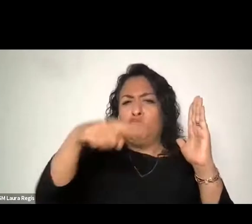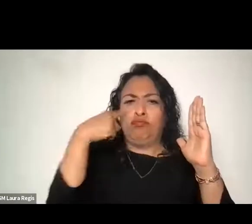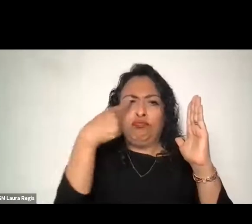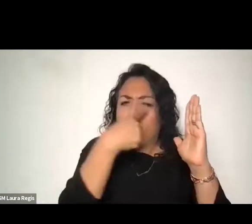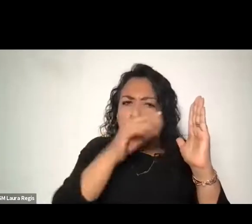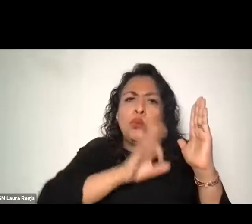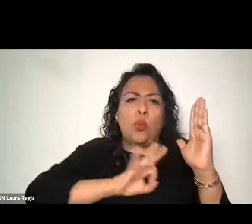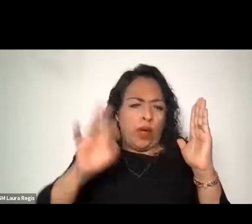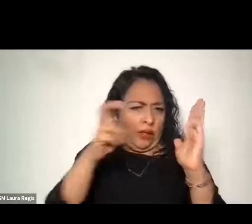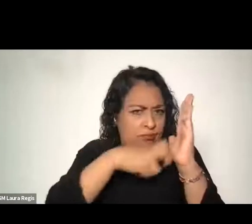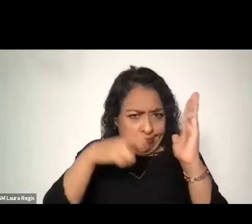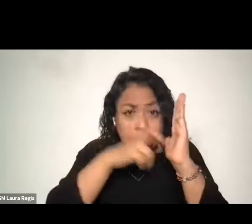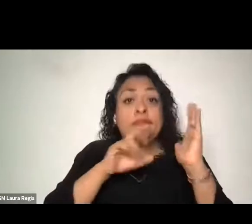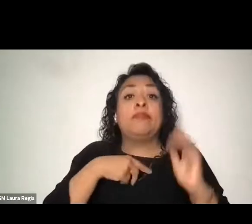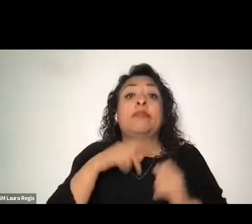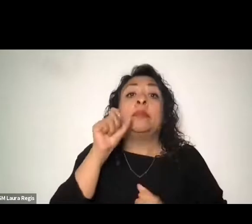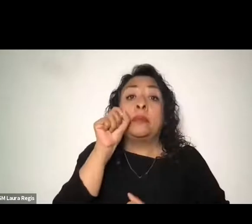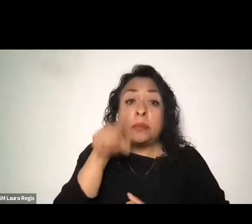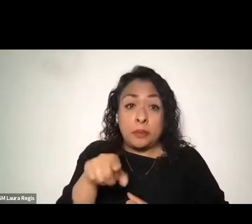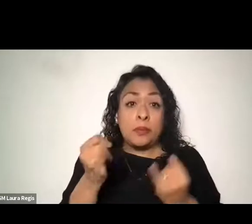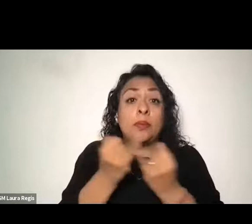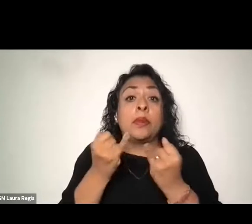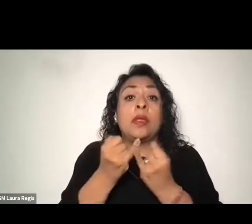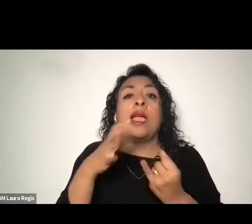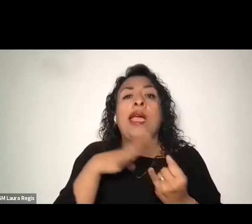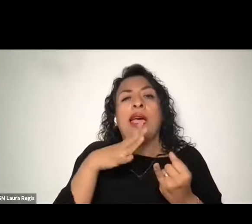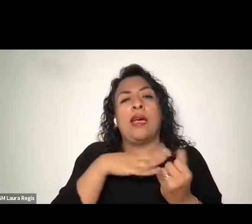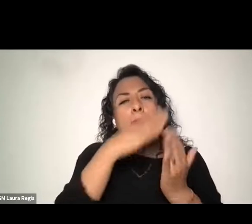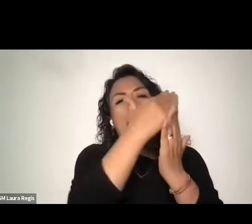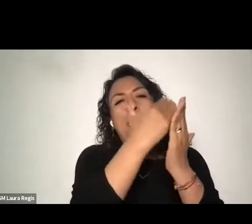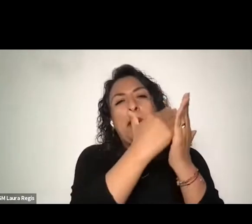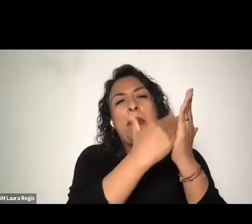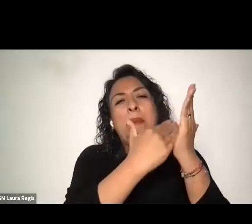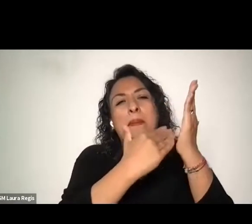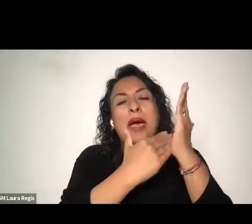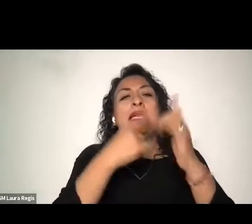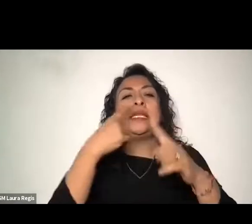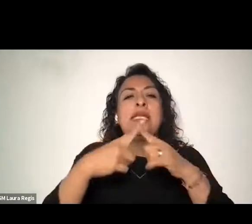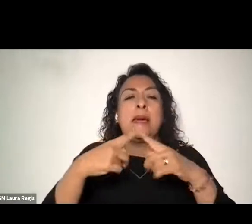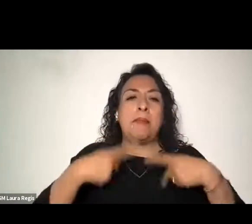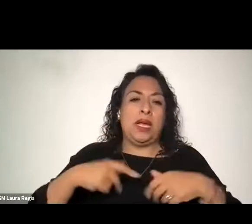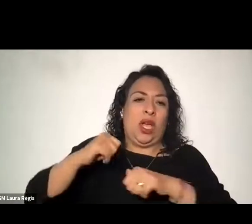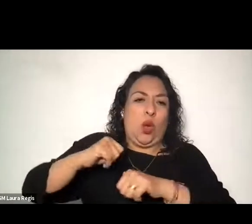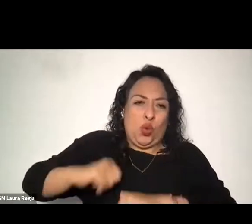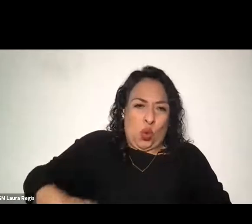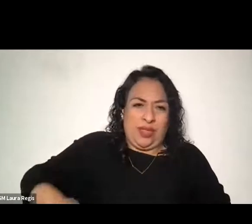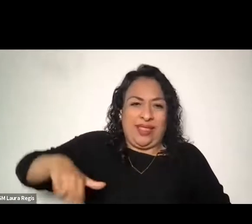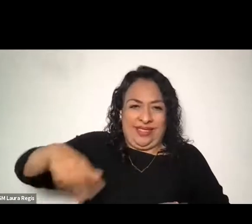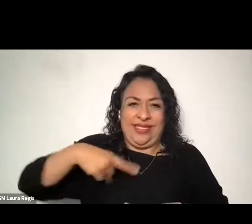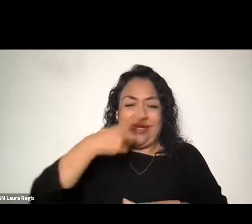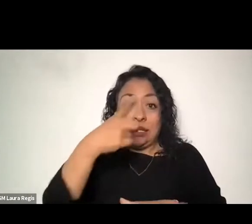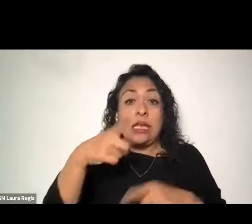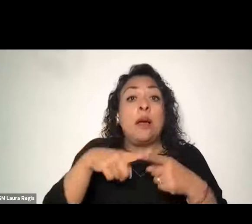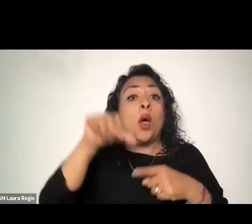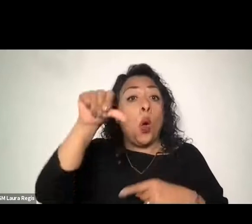Y les vamos a dar también un directorio de las autoridades que mencionaba, que son las que tienen